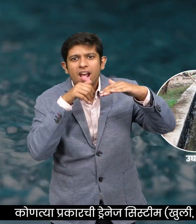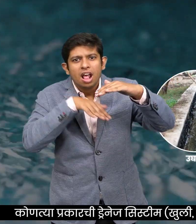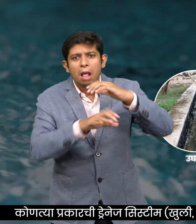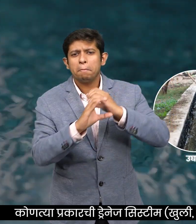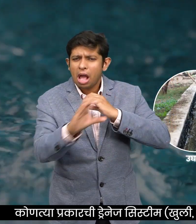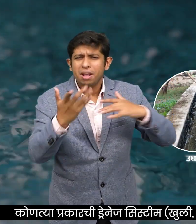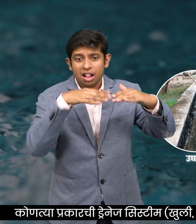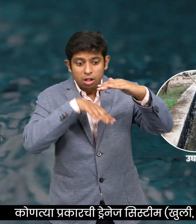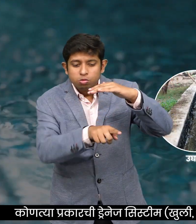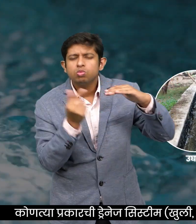आहे?